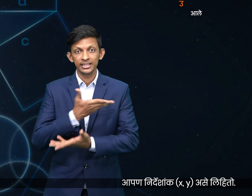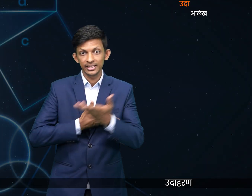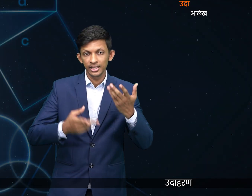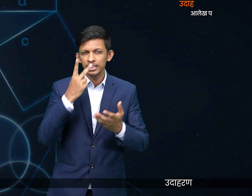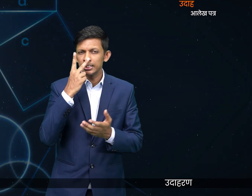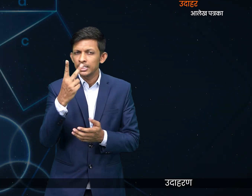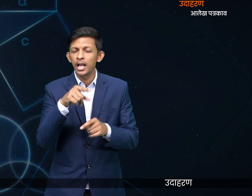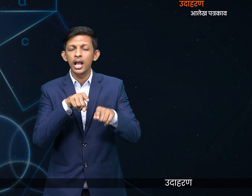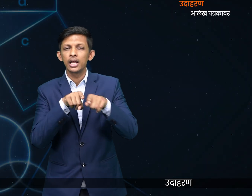उदाहरण.